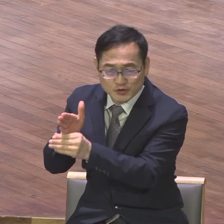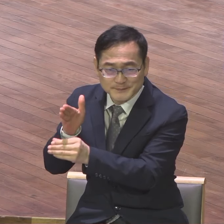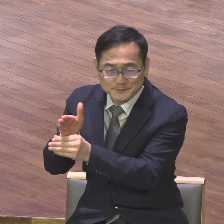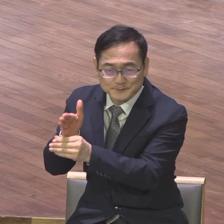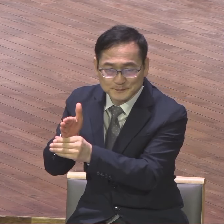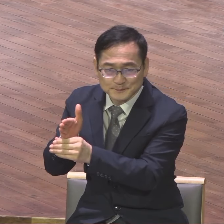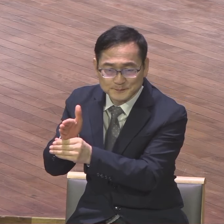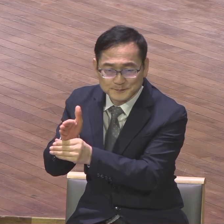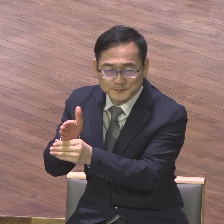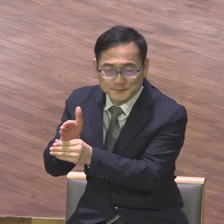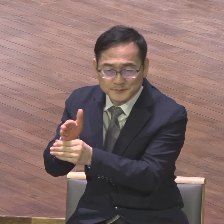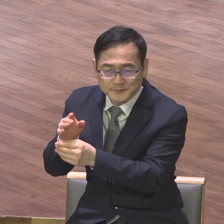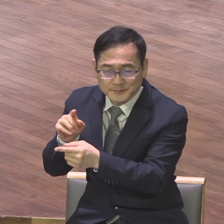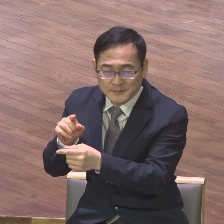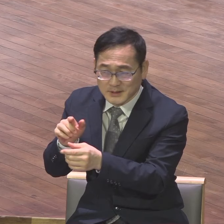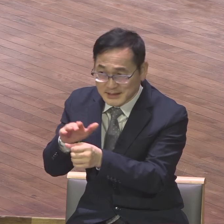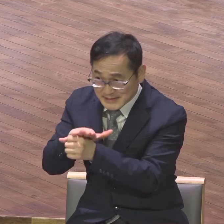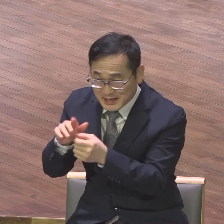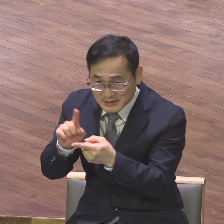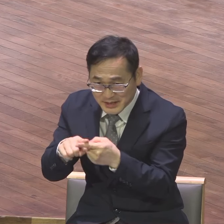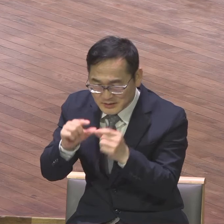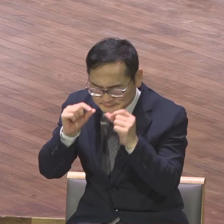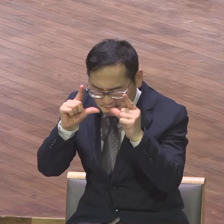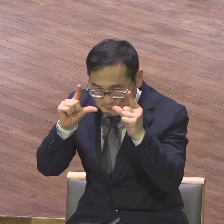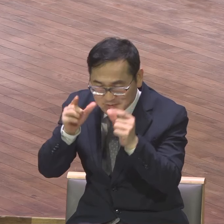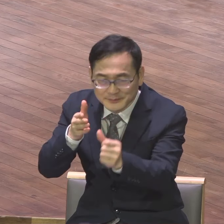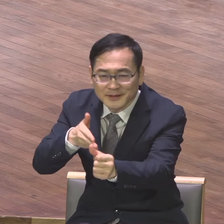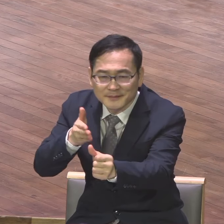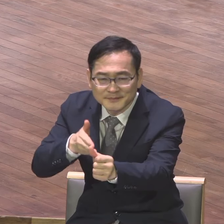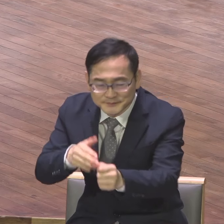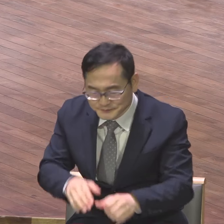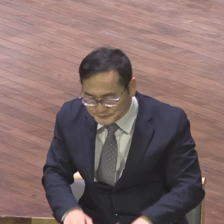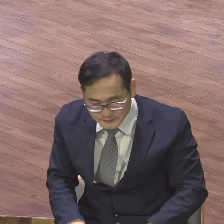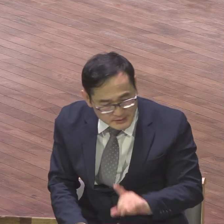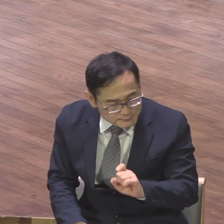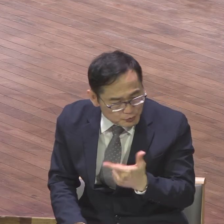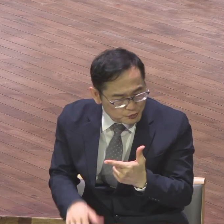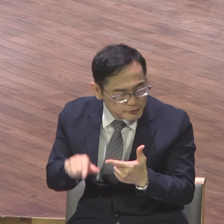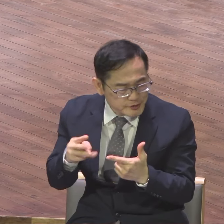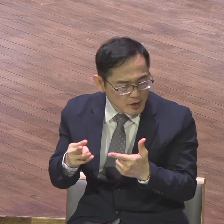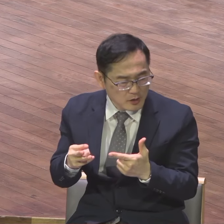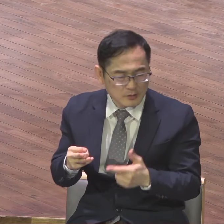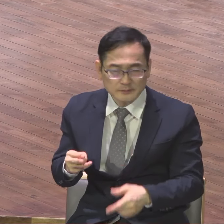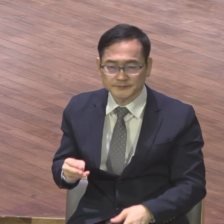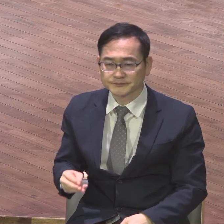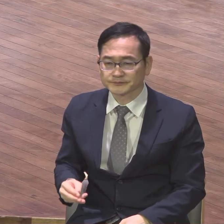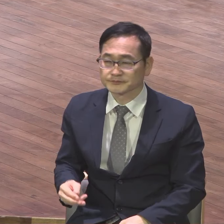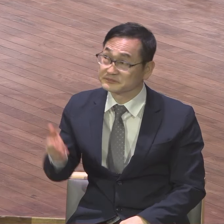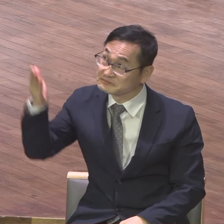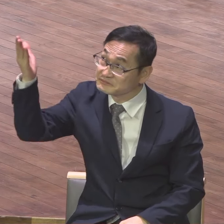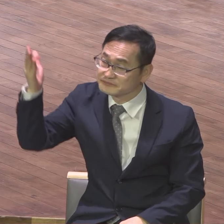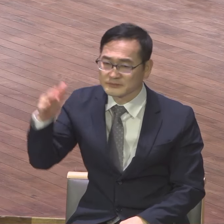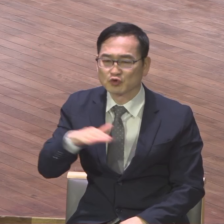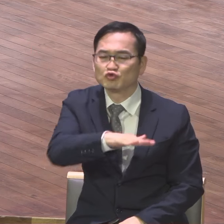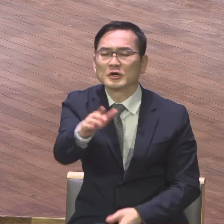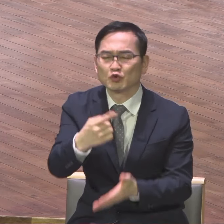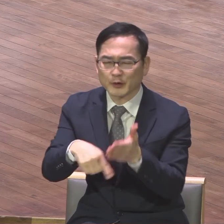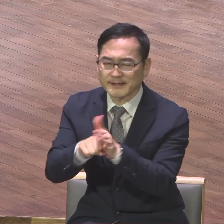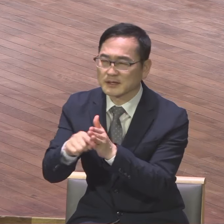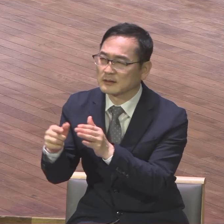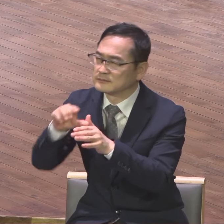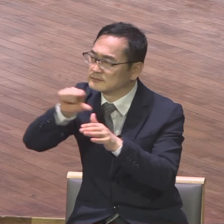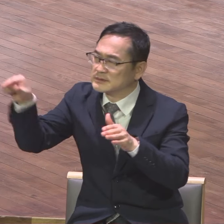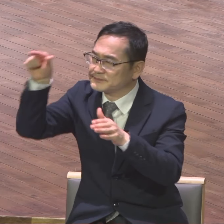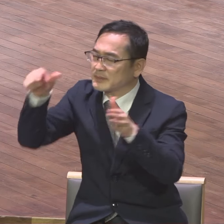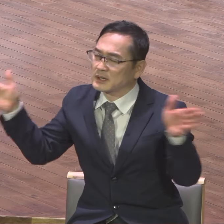시간 되길 바랍니다. 16절 봅니다. 그가 우리를 위하여 목숨을 버리셨으니 우리가